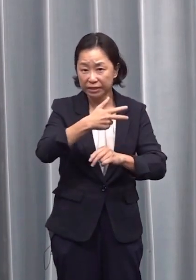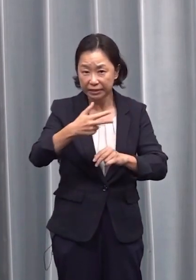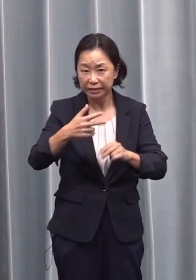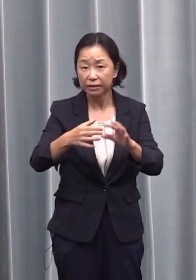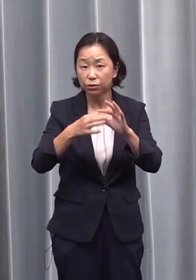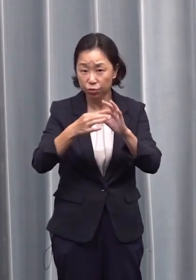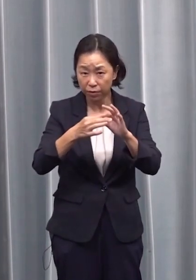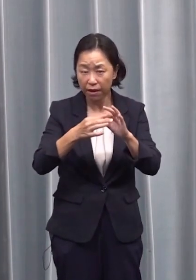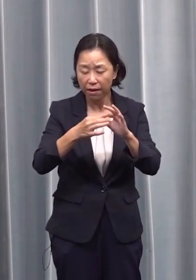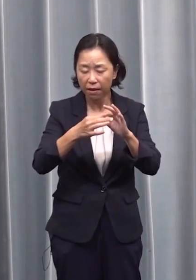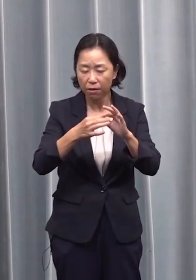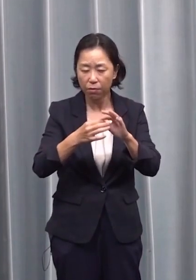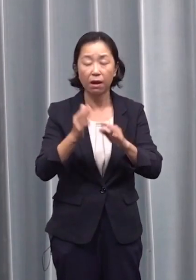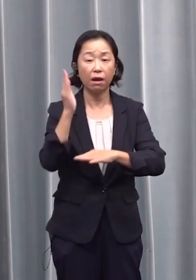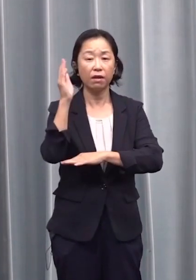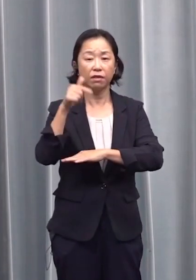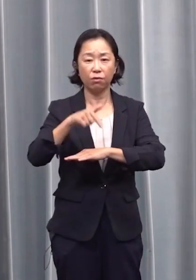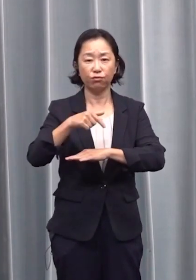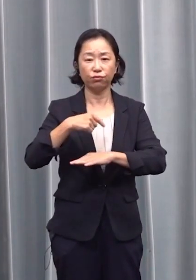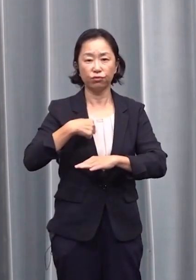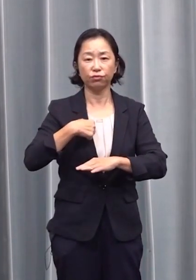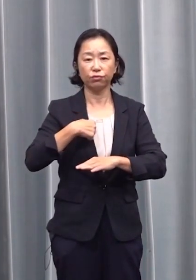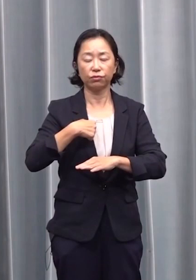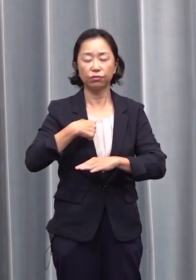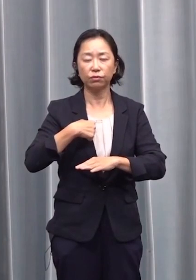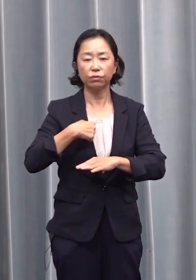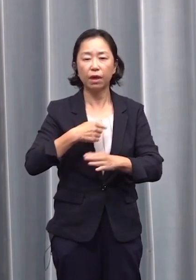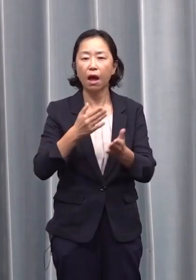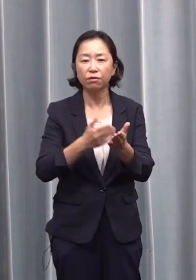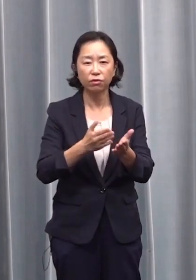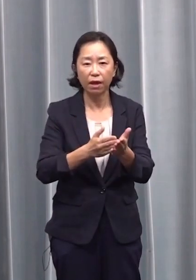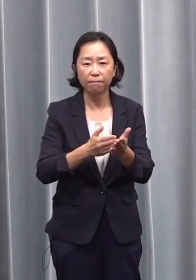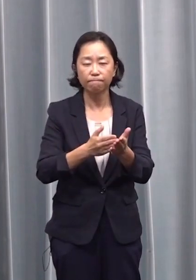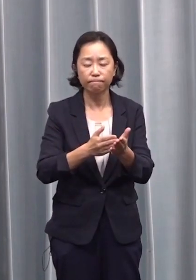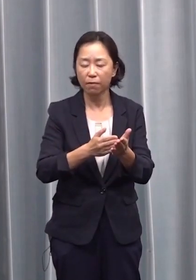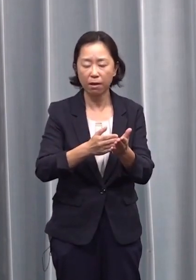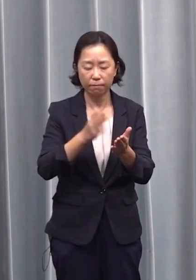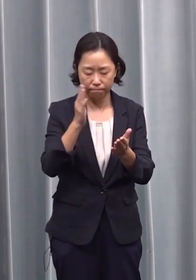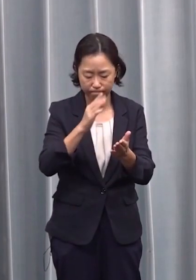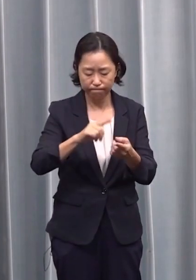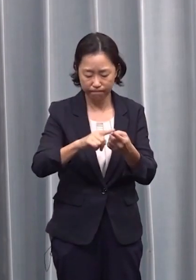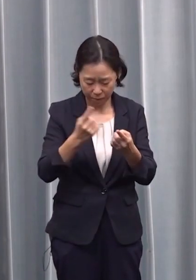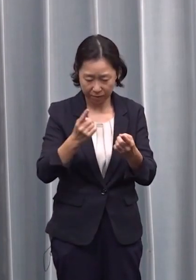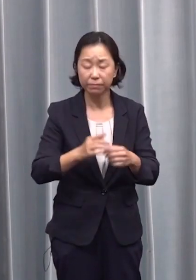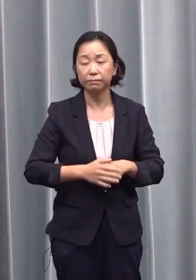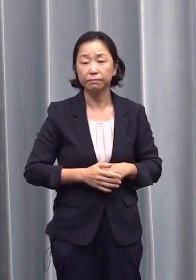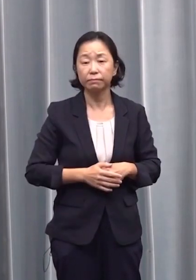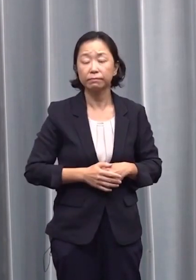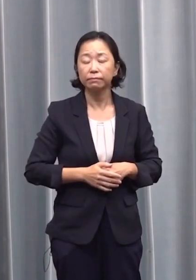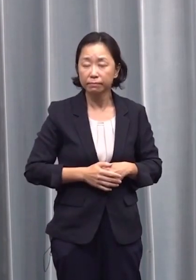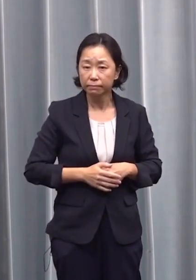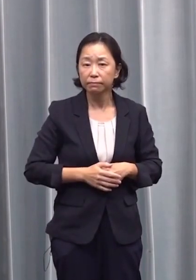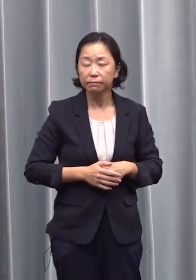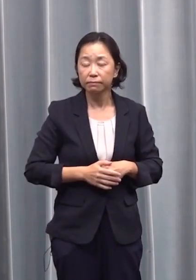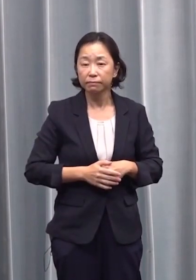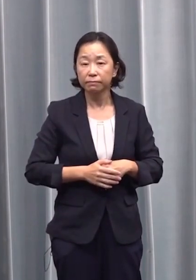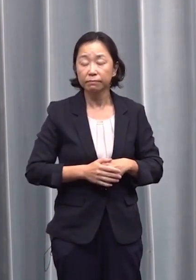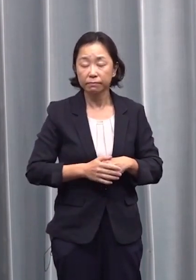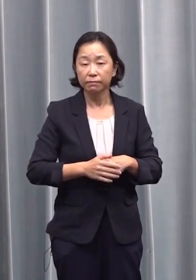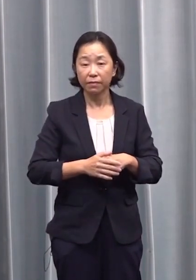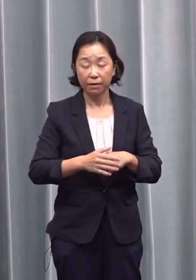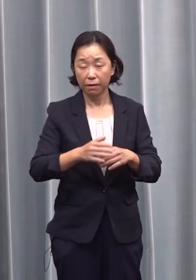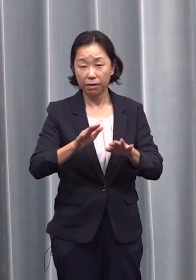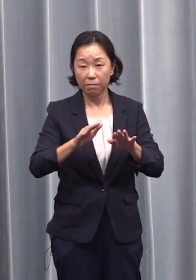につきましては、まあ、政府として発言する立場にございません。またその後の文脈